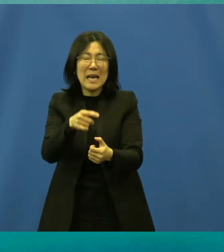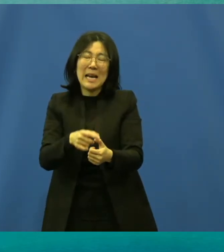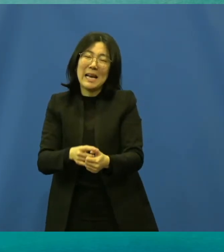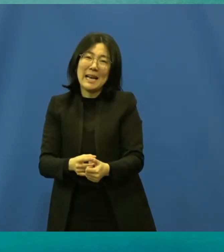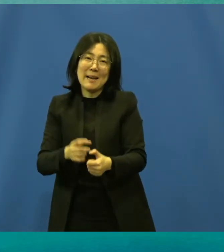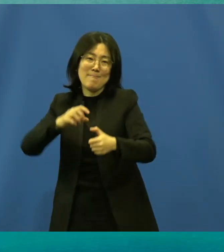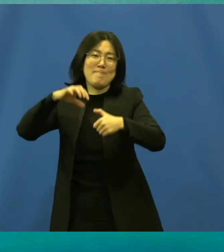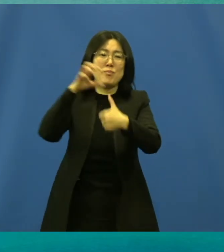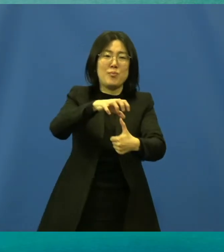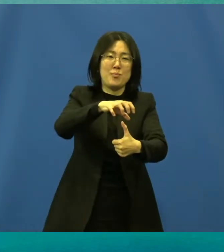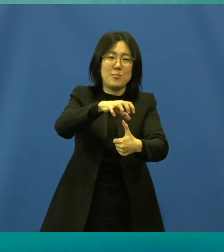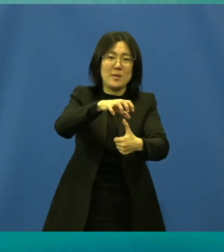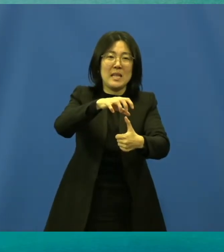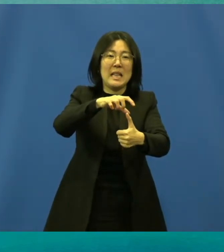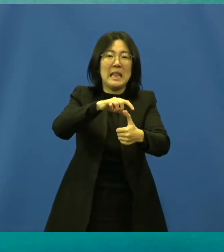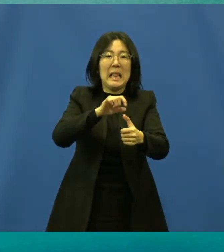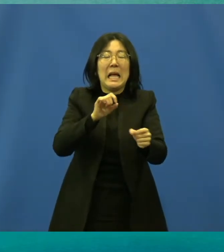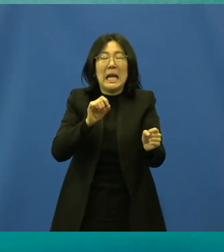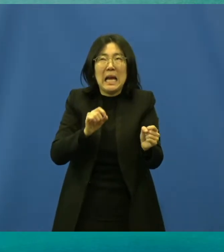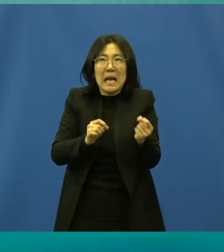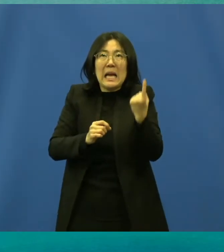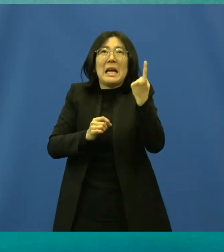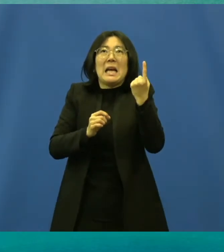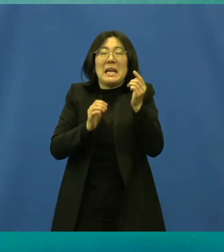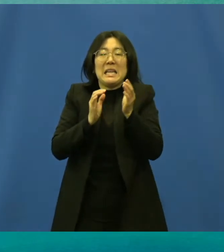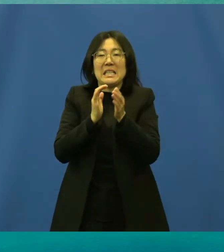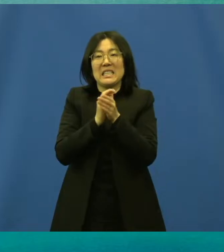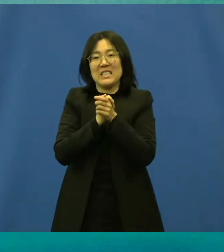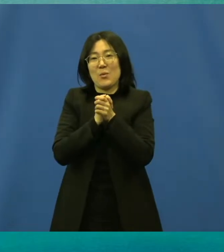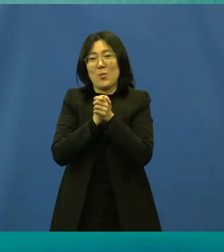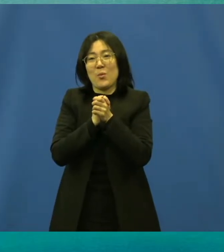요나는 그곳에서 기도를 시작합니다.